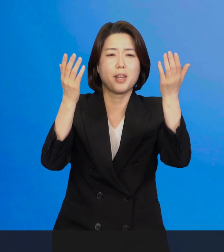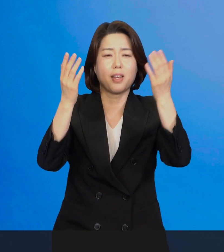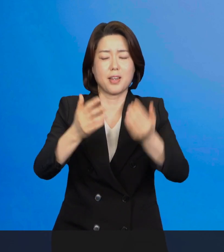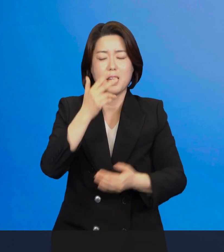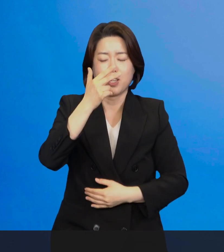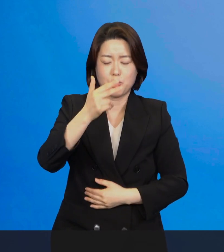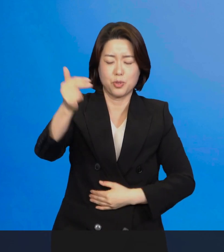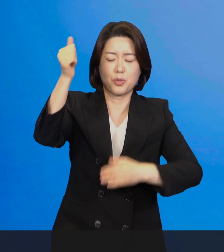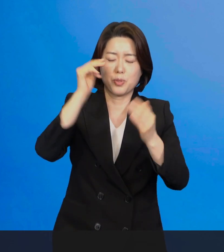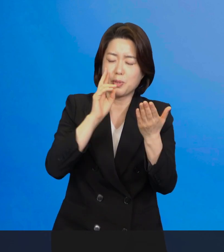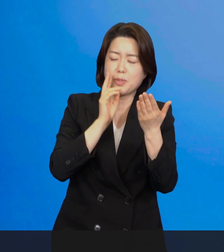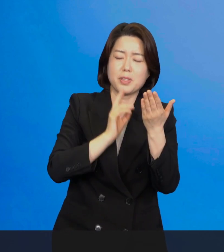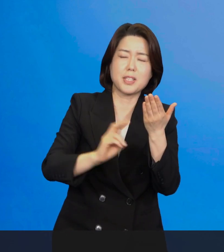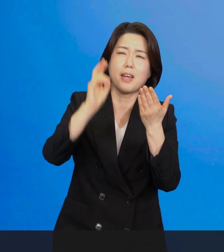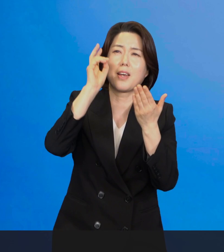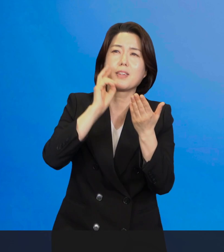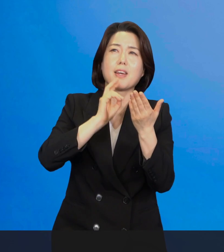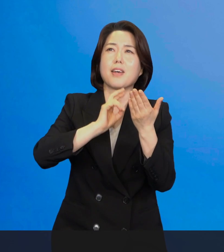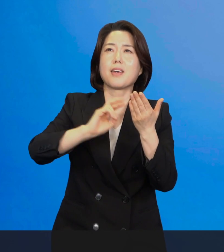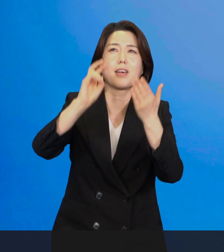할렐루야. 주를